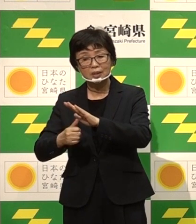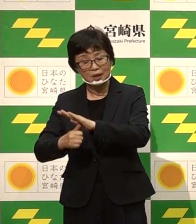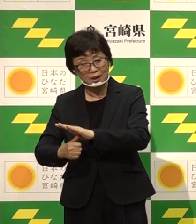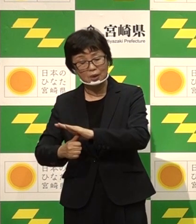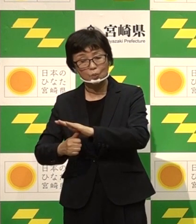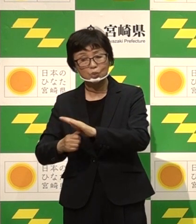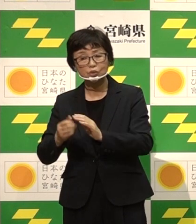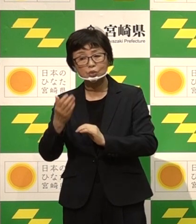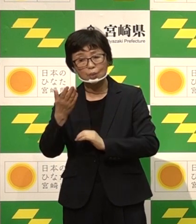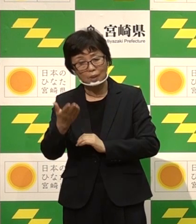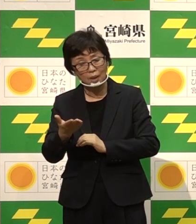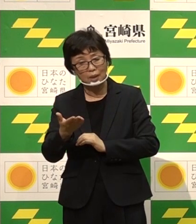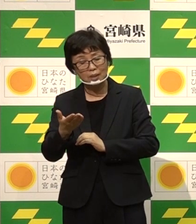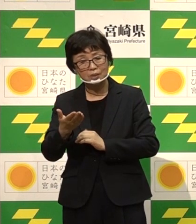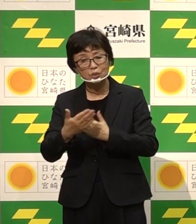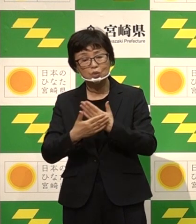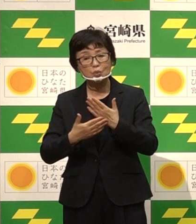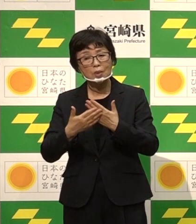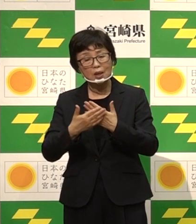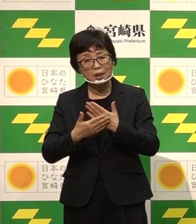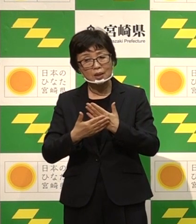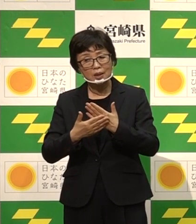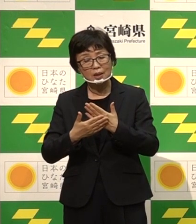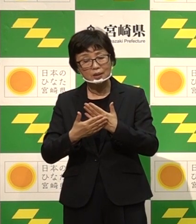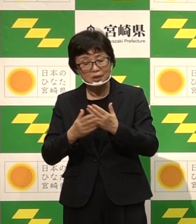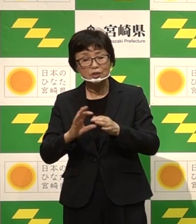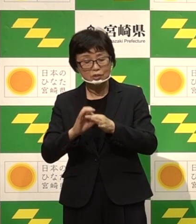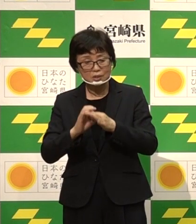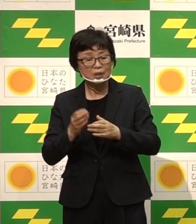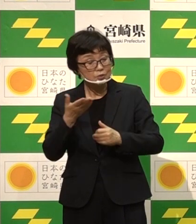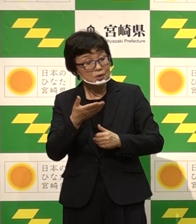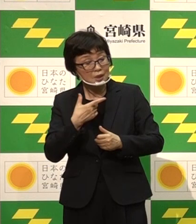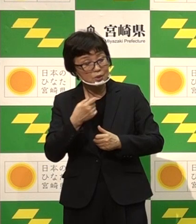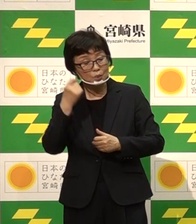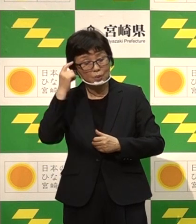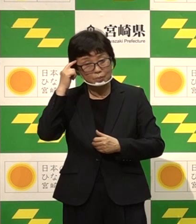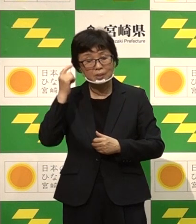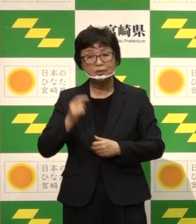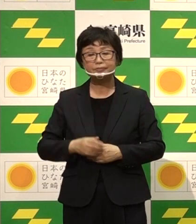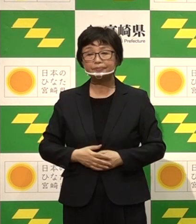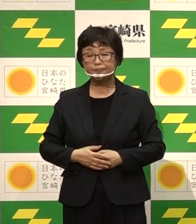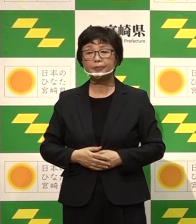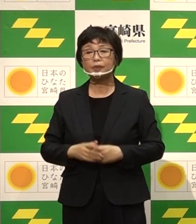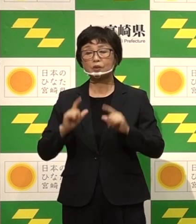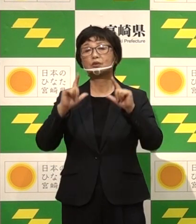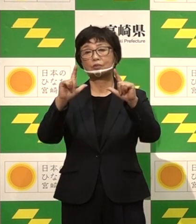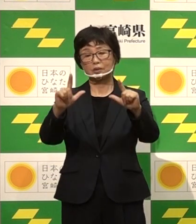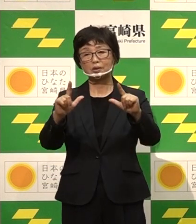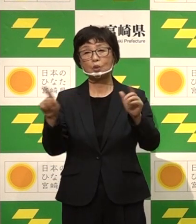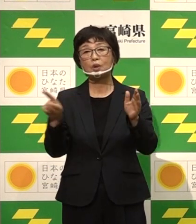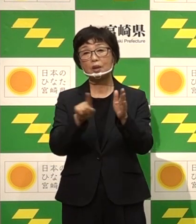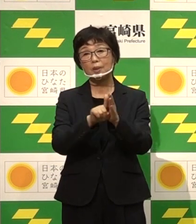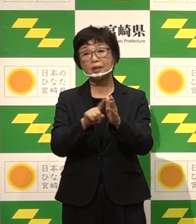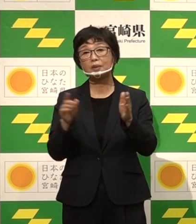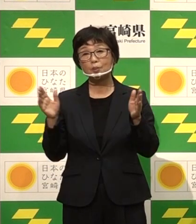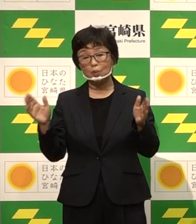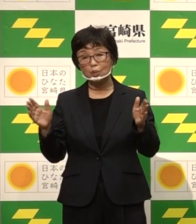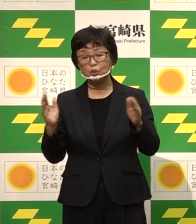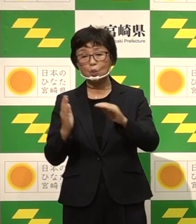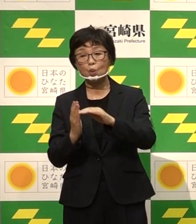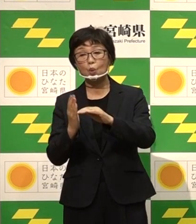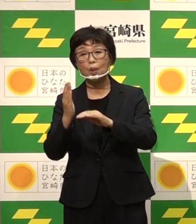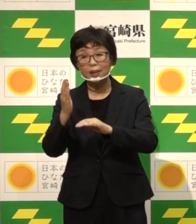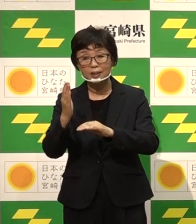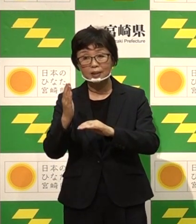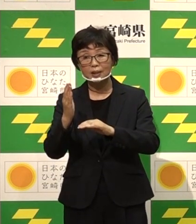まあり得るのか、その点について今どのようにお考えになっていらっしゃるかというところ、 まあ、これまでも機械的にそこを